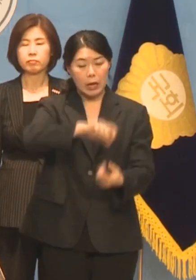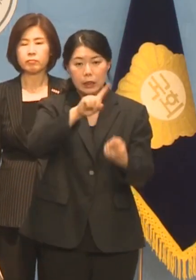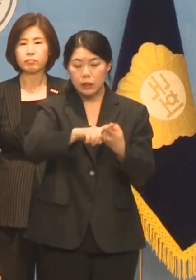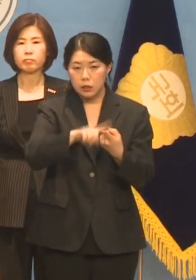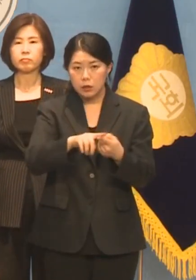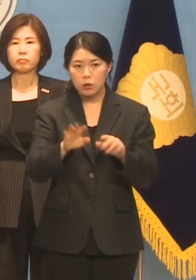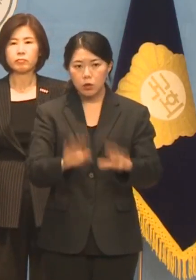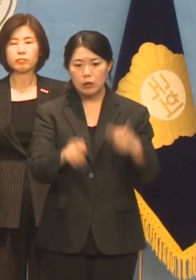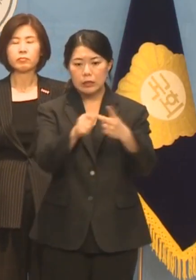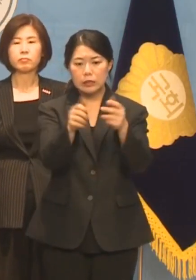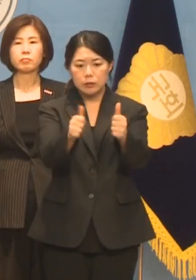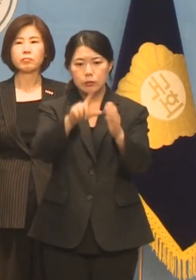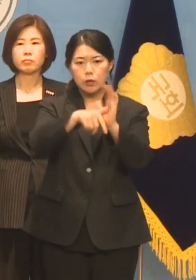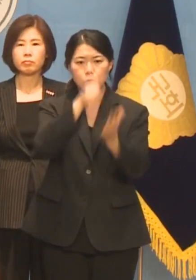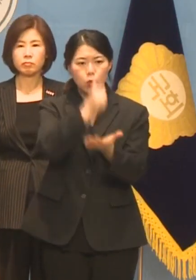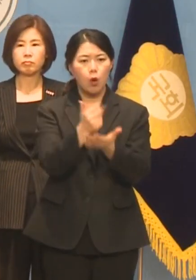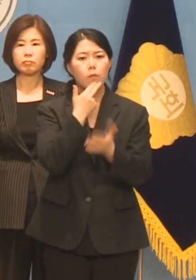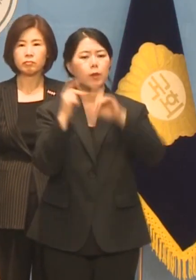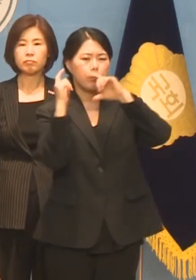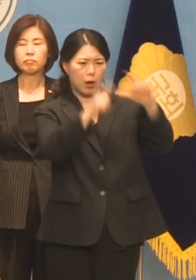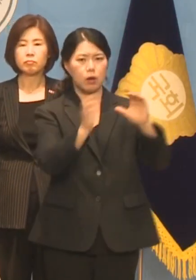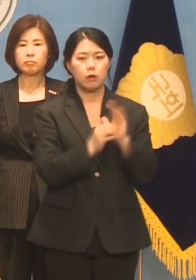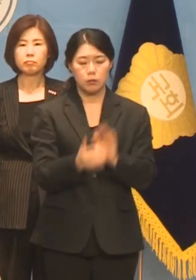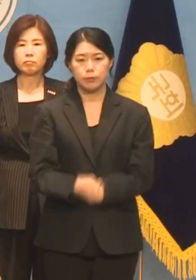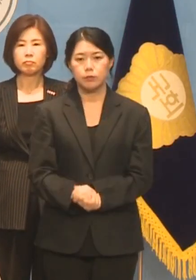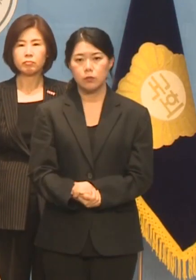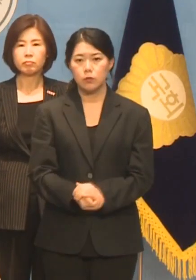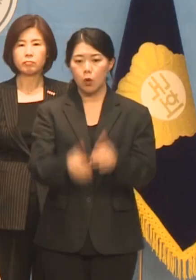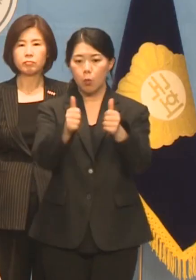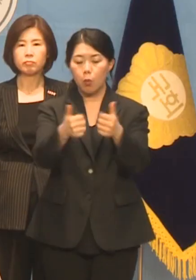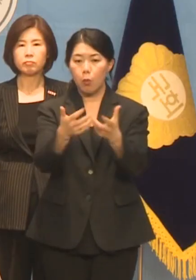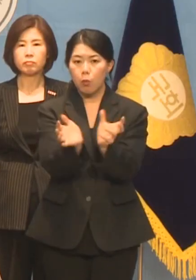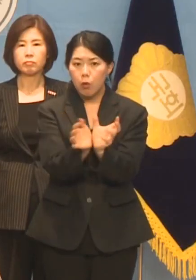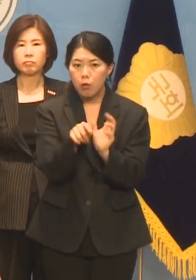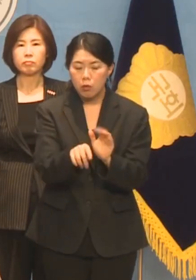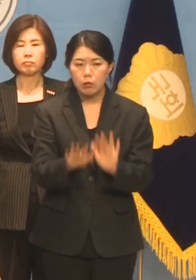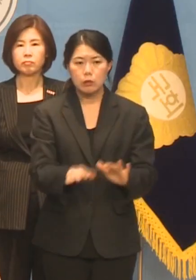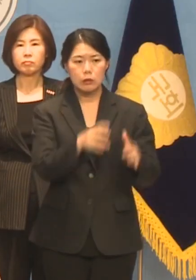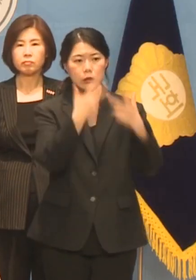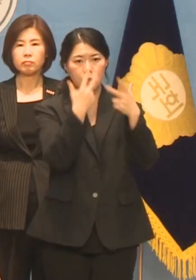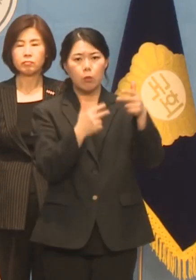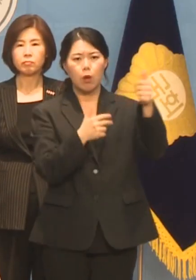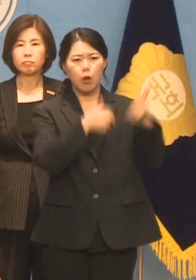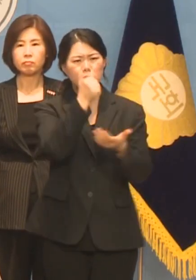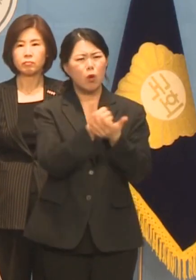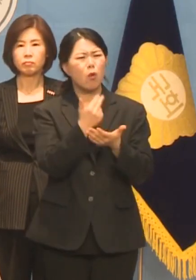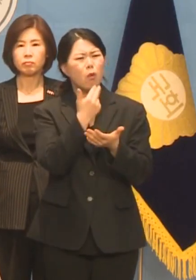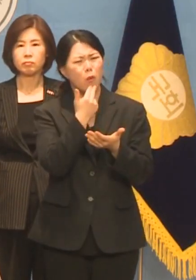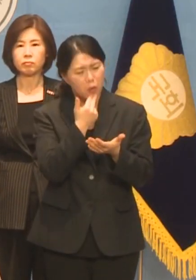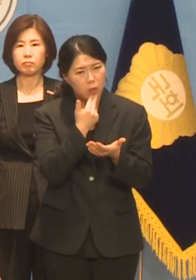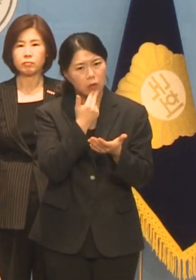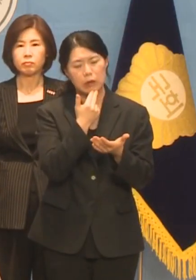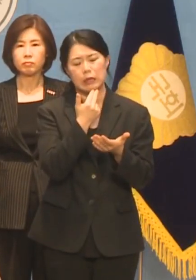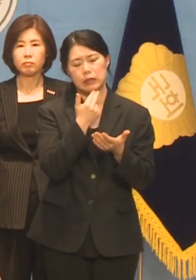대해 2심에서 무죄를 선고했습니다. 법원이 이재명 대표에게 면죄부를 준